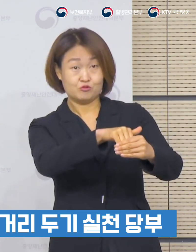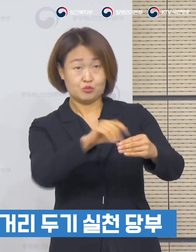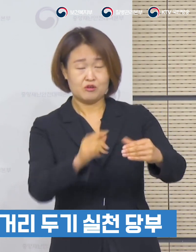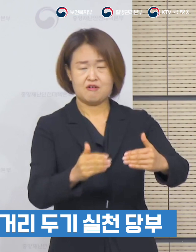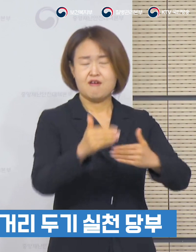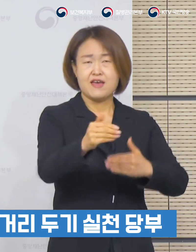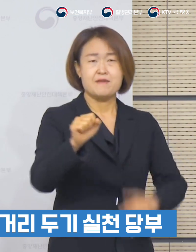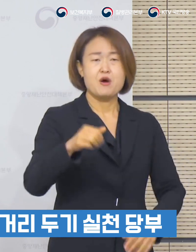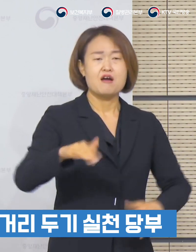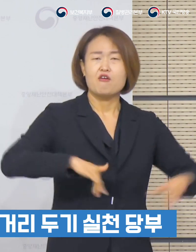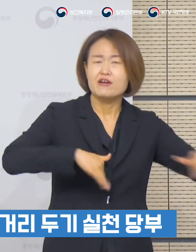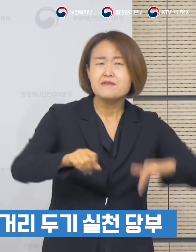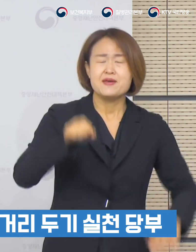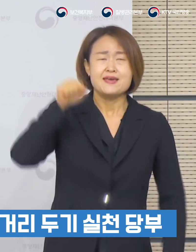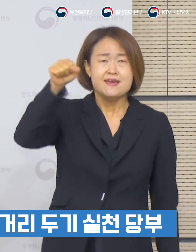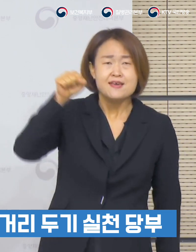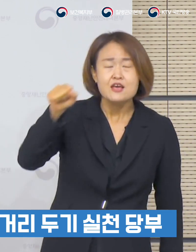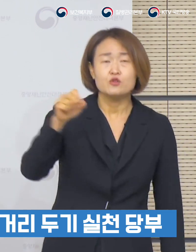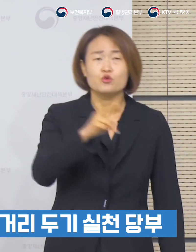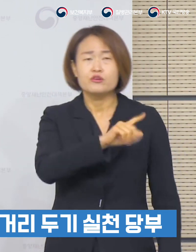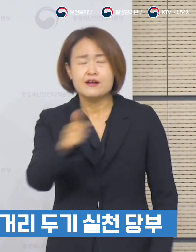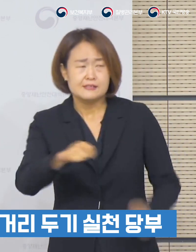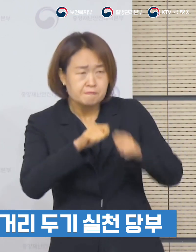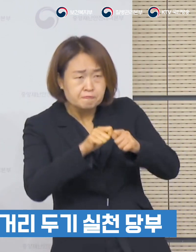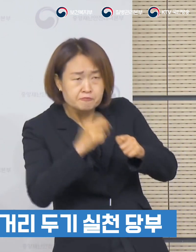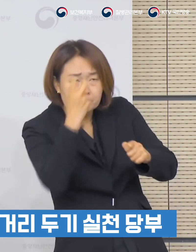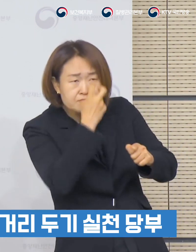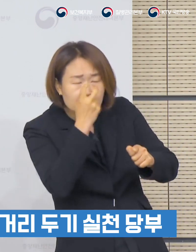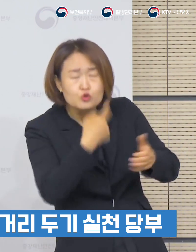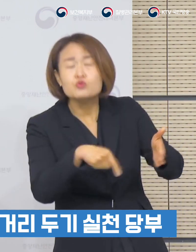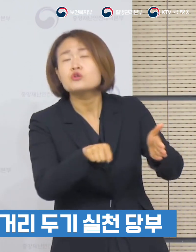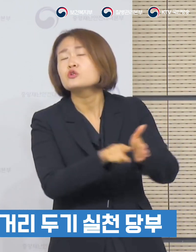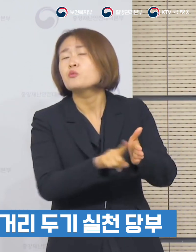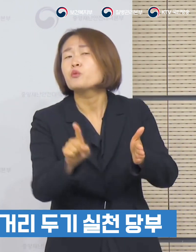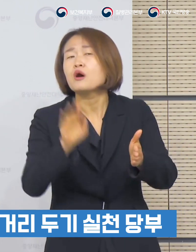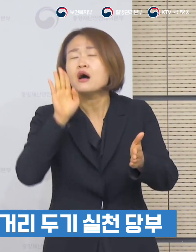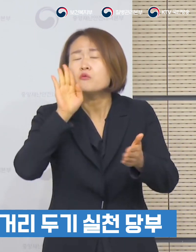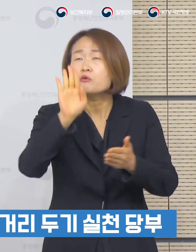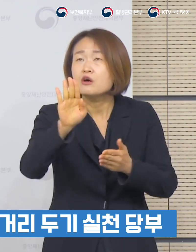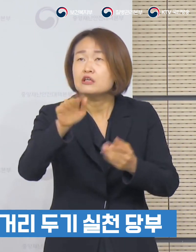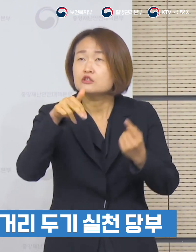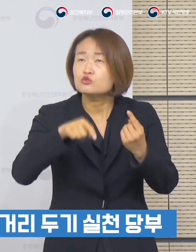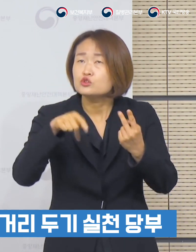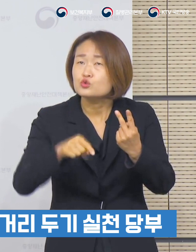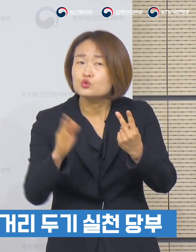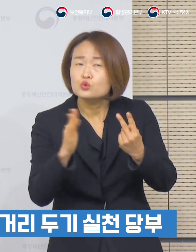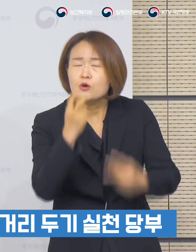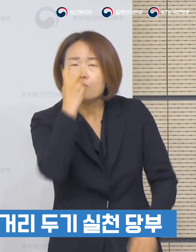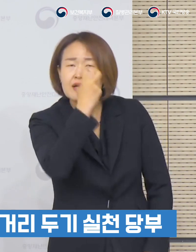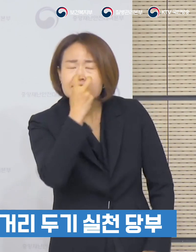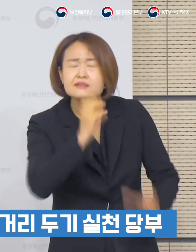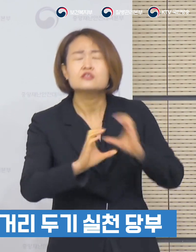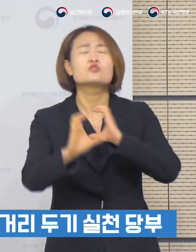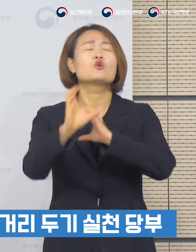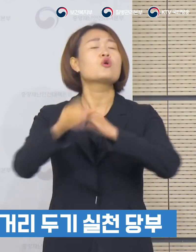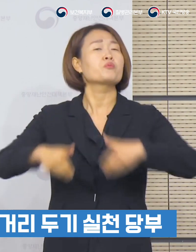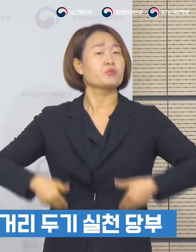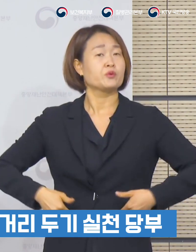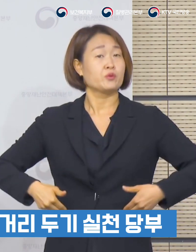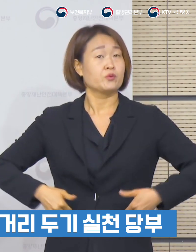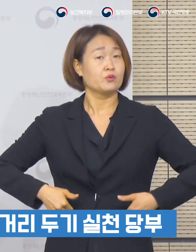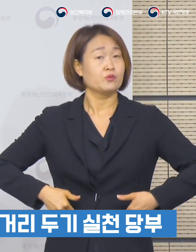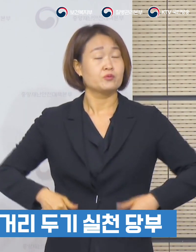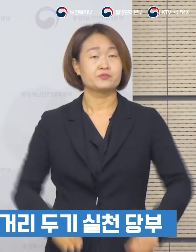등 집회의 역량을 면밀히 살피기 위해서는 앞으로도 한두 주의 관찰이 더 필요한